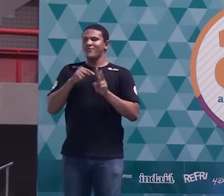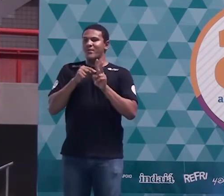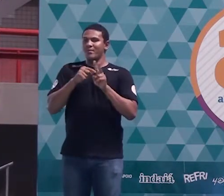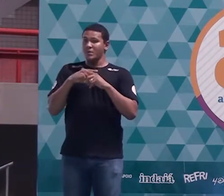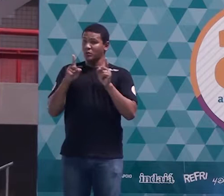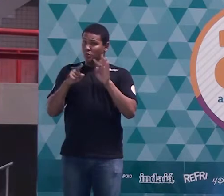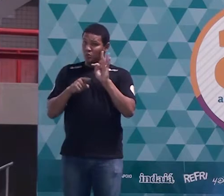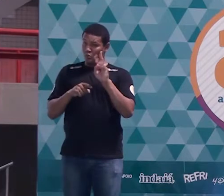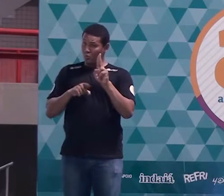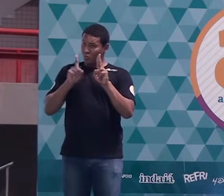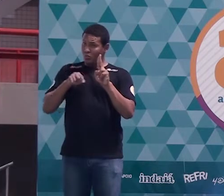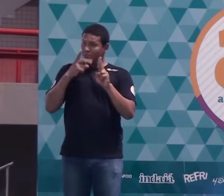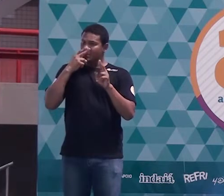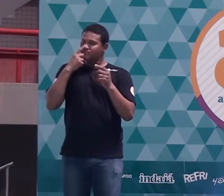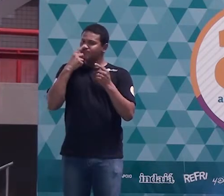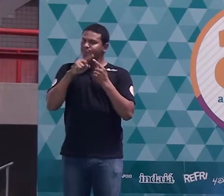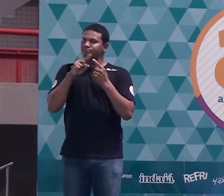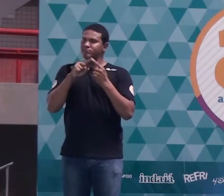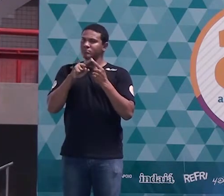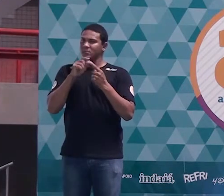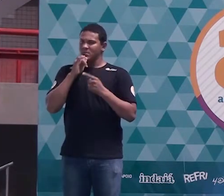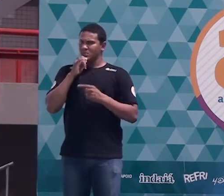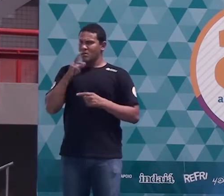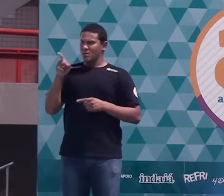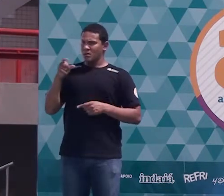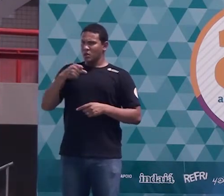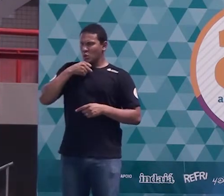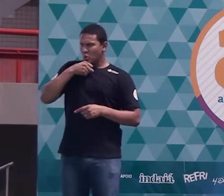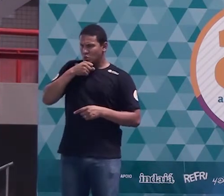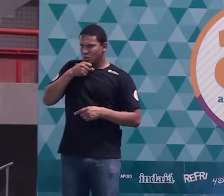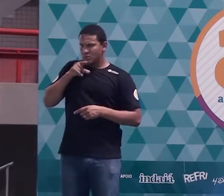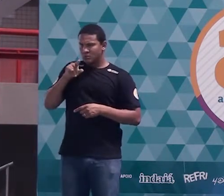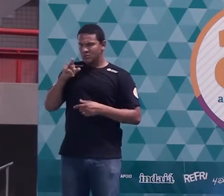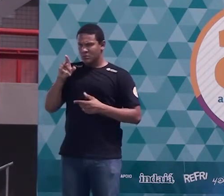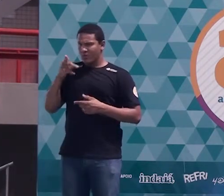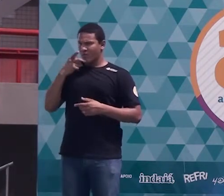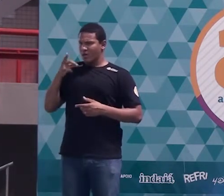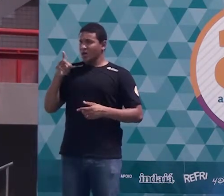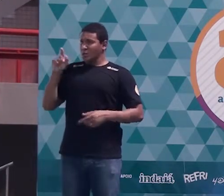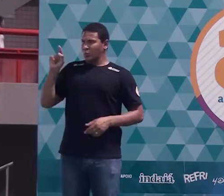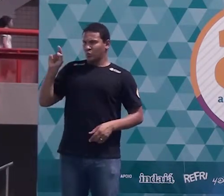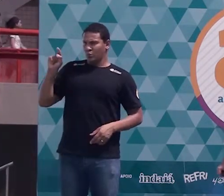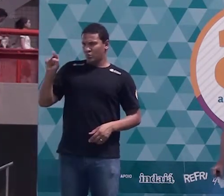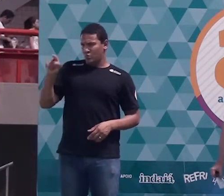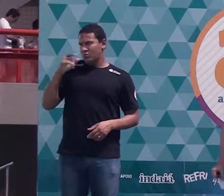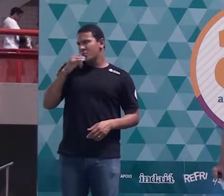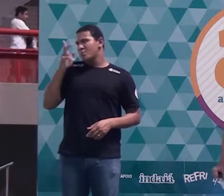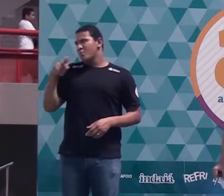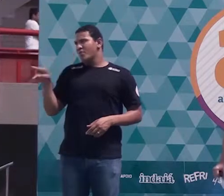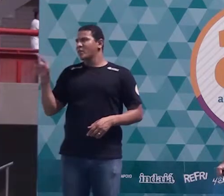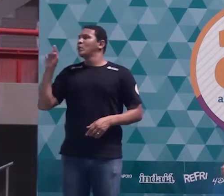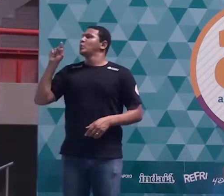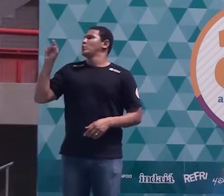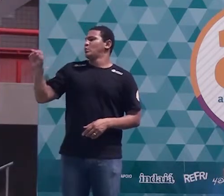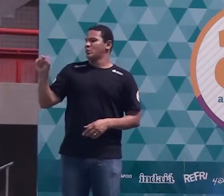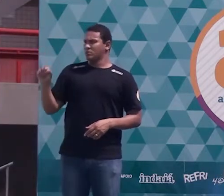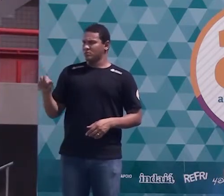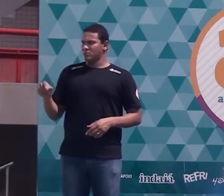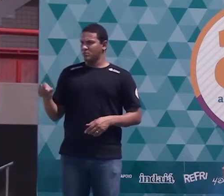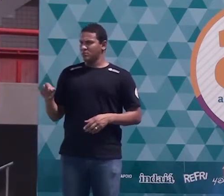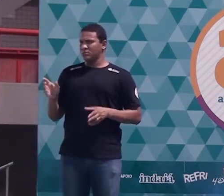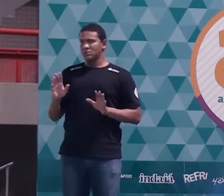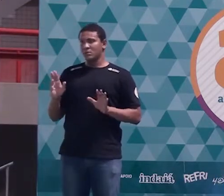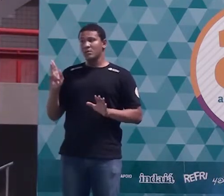muito íntimo. Dificilmente um aluno chega para um idoso, um professor, um diretor da escola e diz assim, professora, tu... Não,